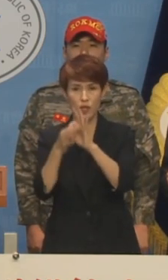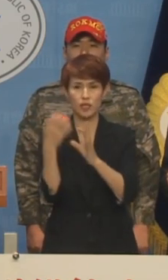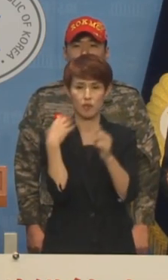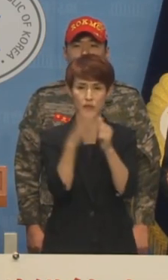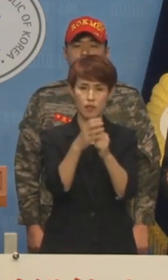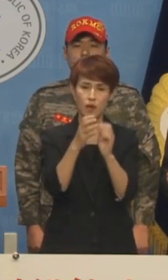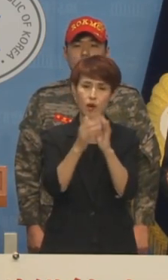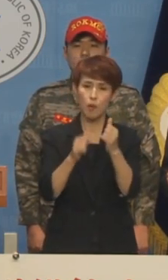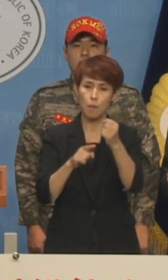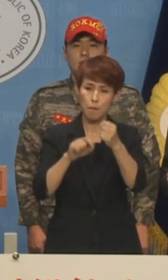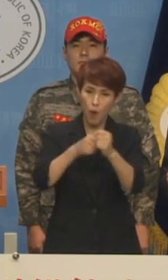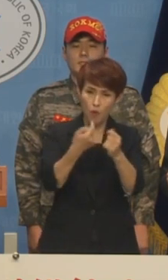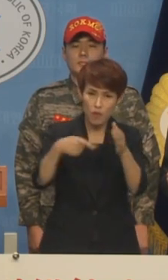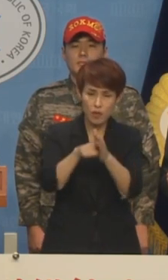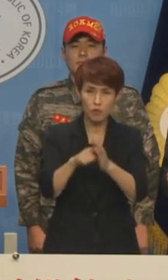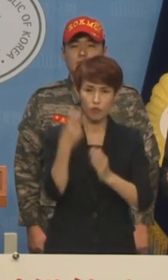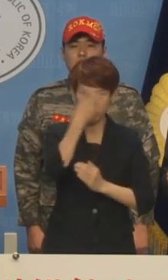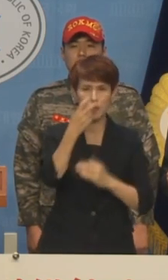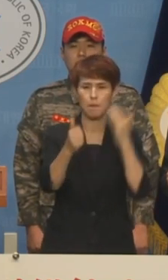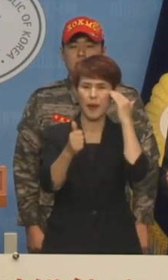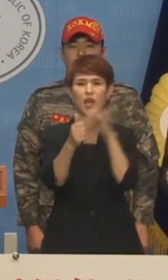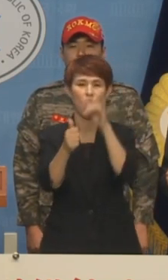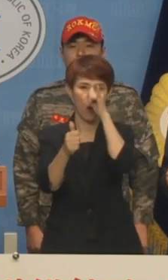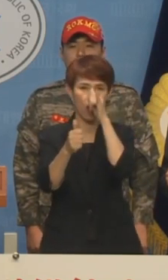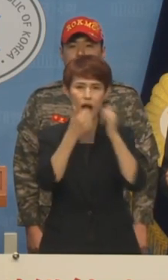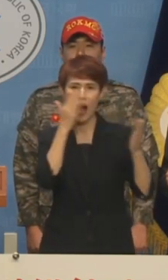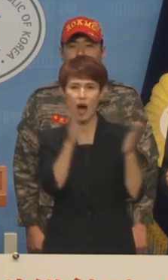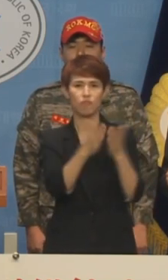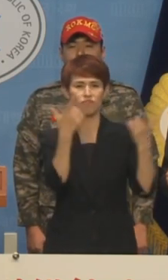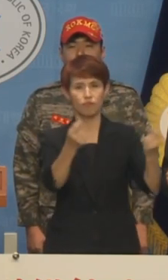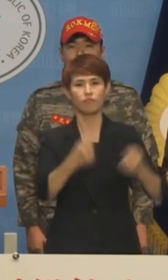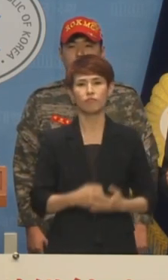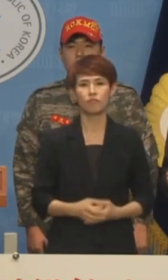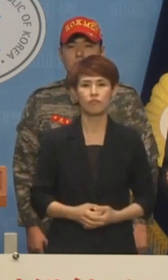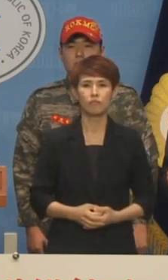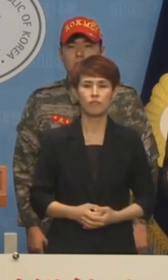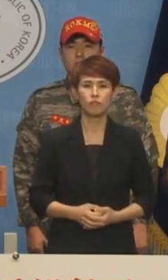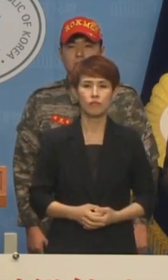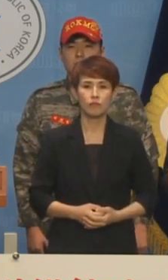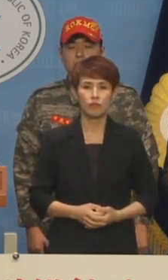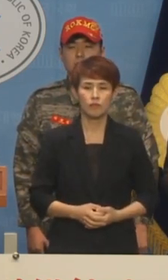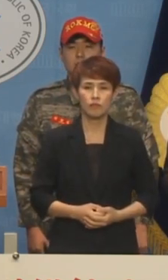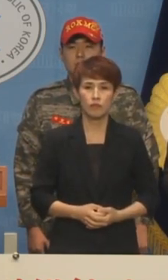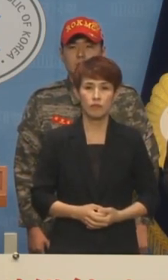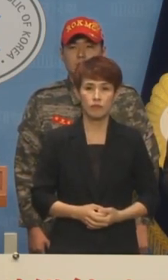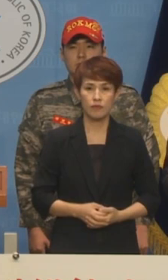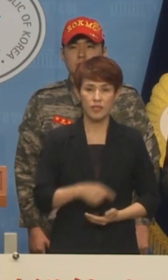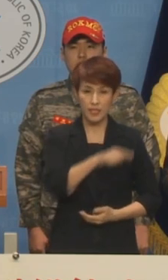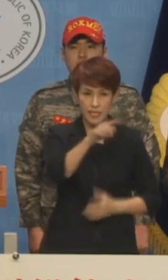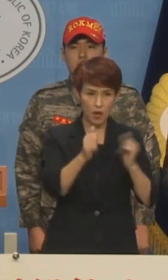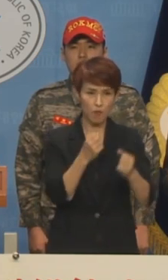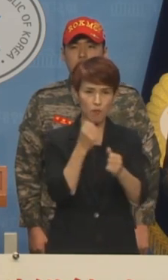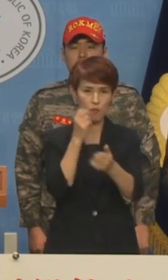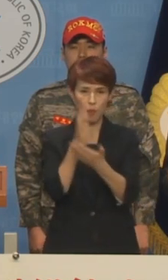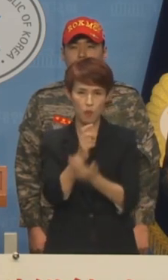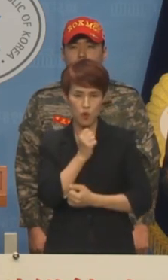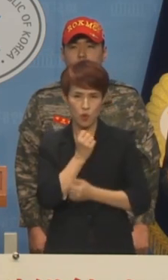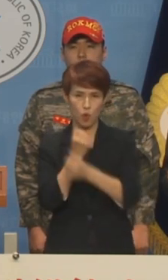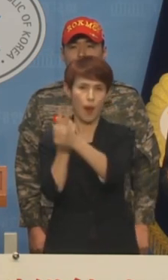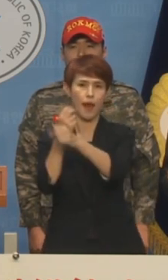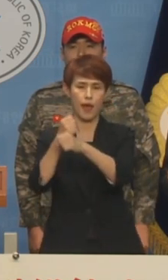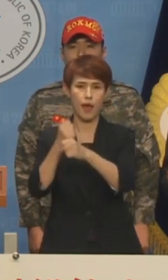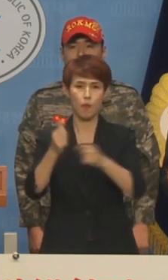위한 수사를 방해하였으므로 공범의 죄책을 져야 마땅합니다. 이에 비처럼 피고발인들을 고발하오니 법 앞에